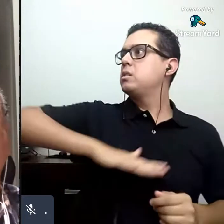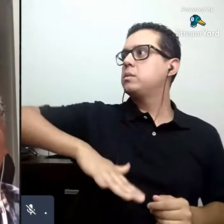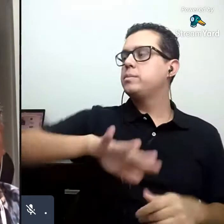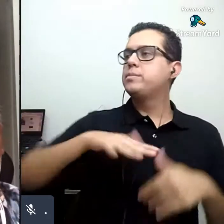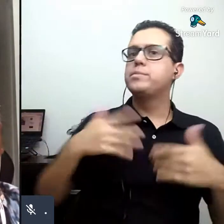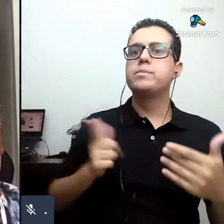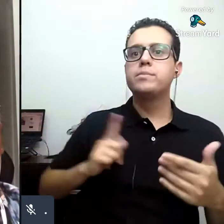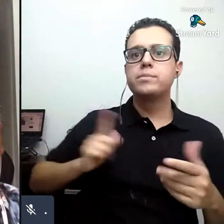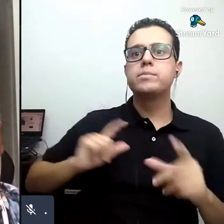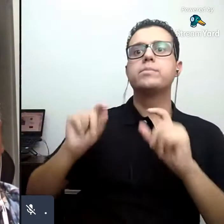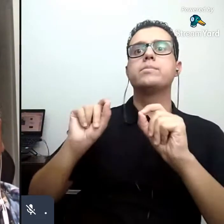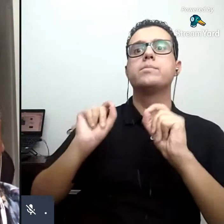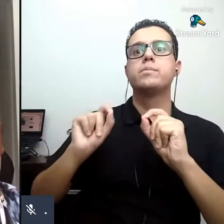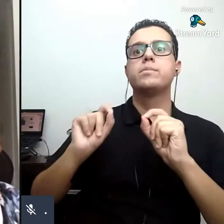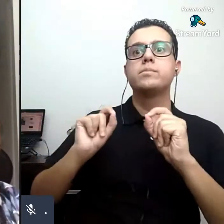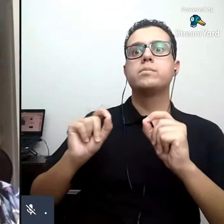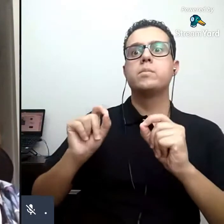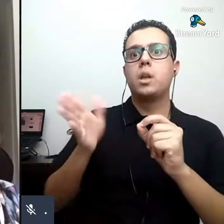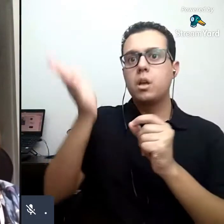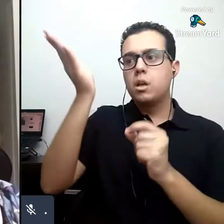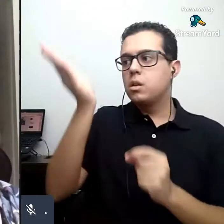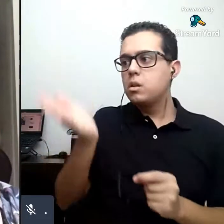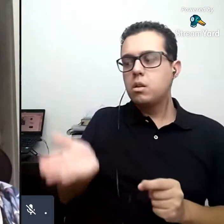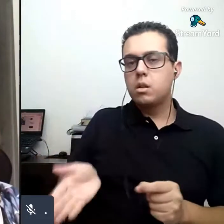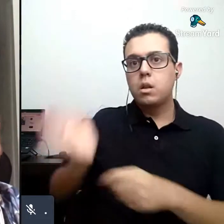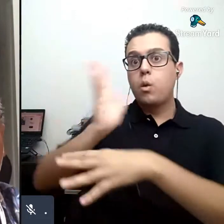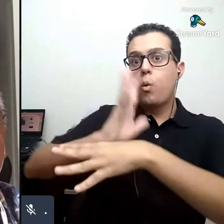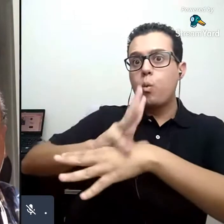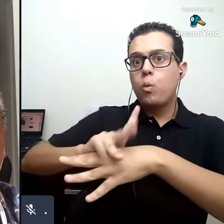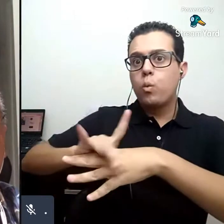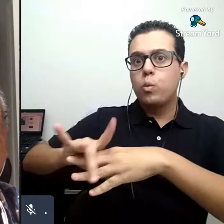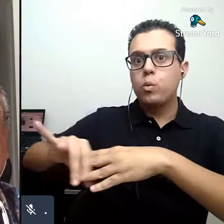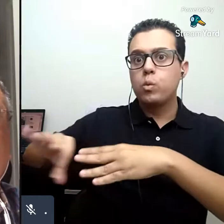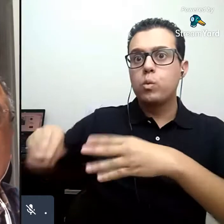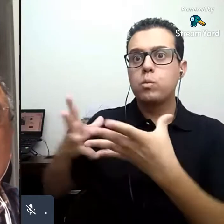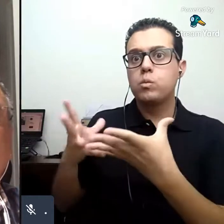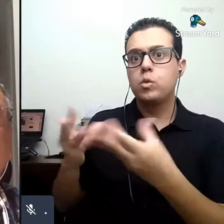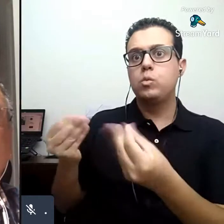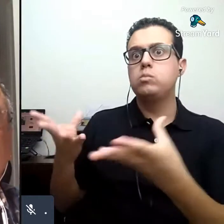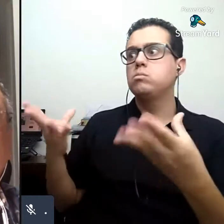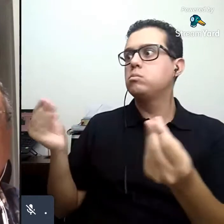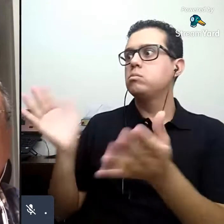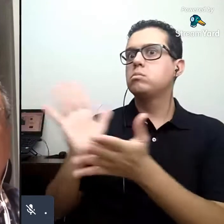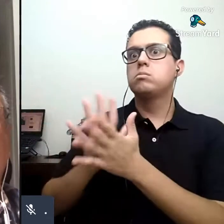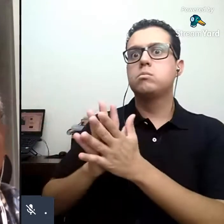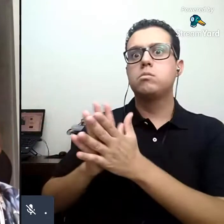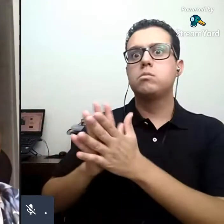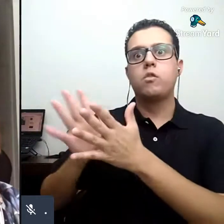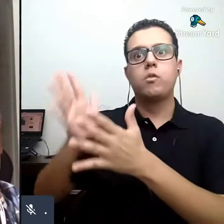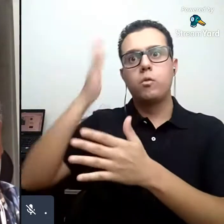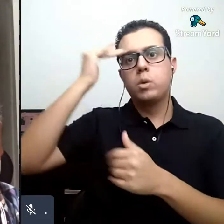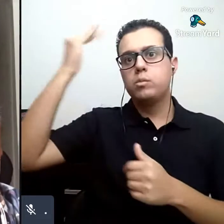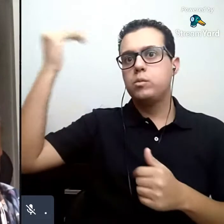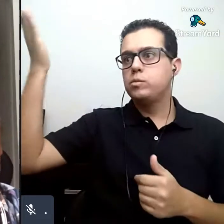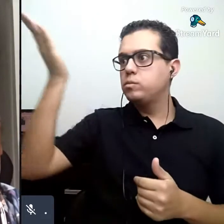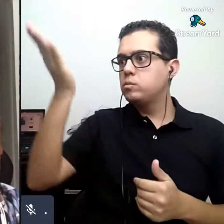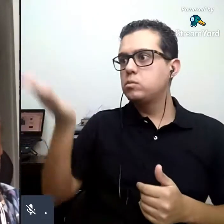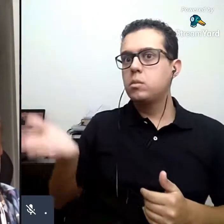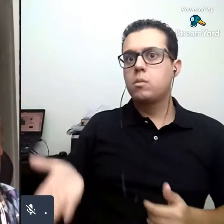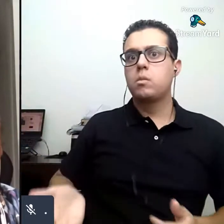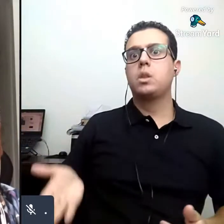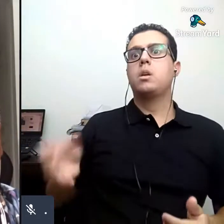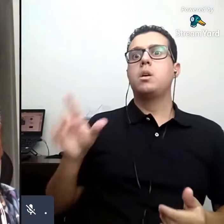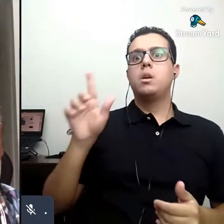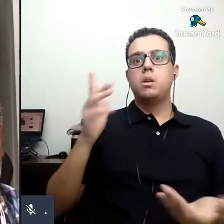curador dentro do povo, um galileu que tinha destaque, que fez muitas coisas em